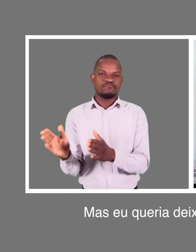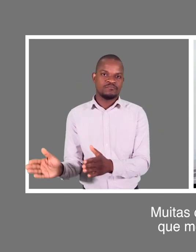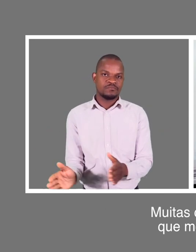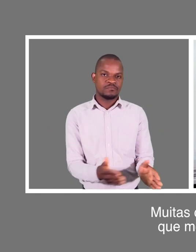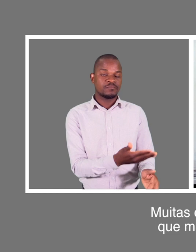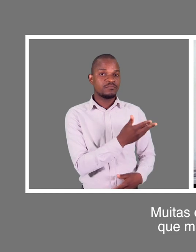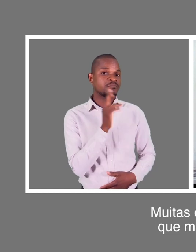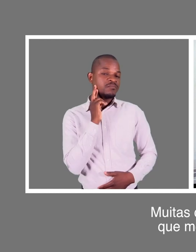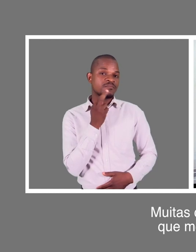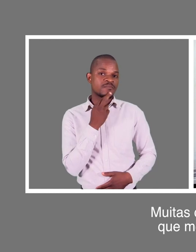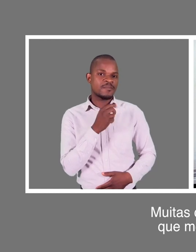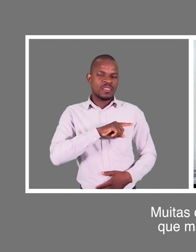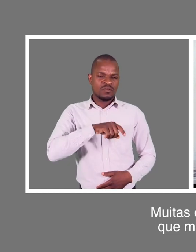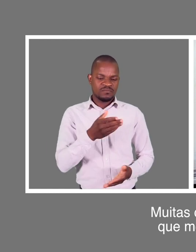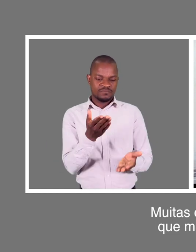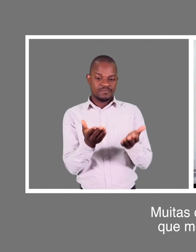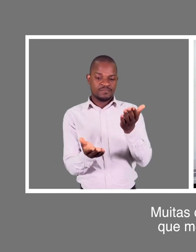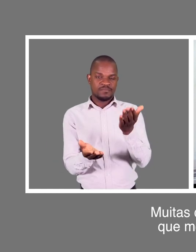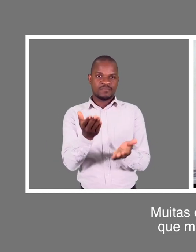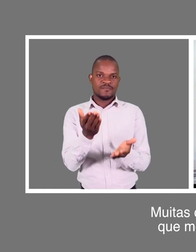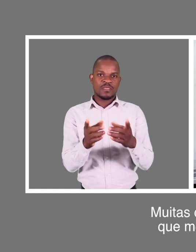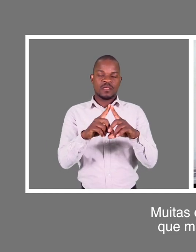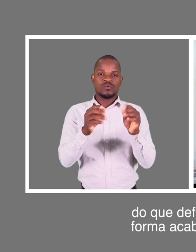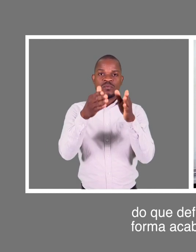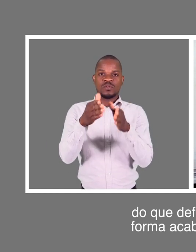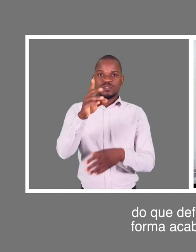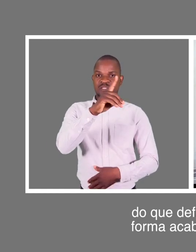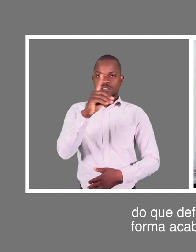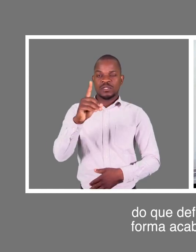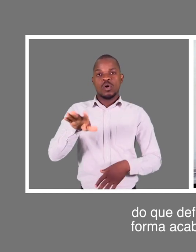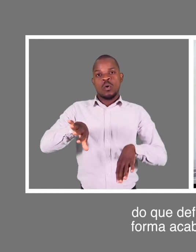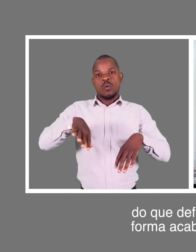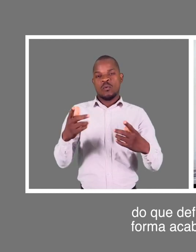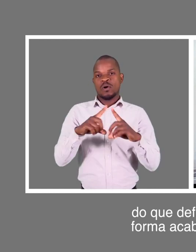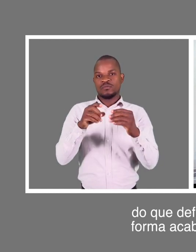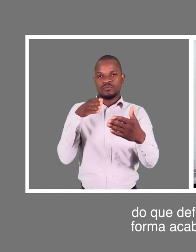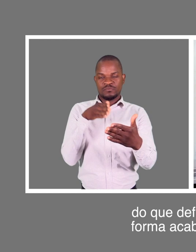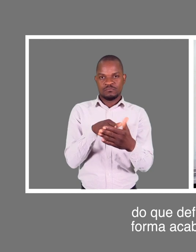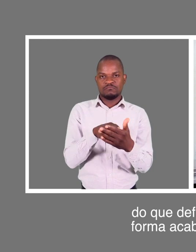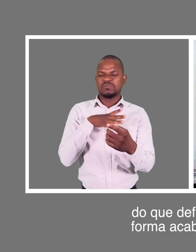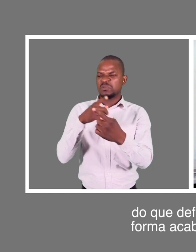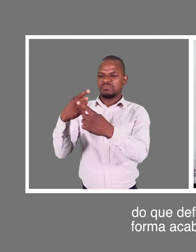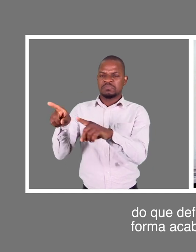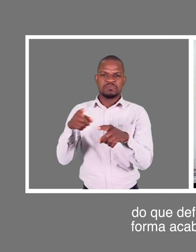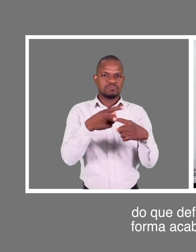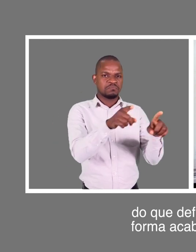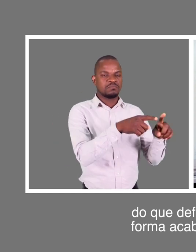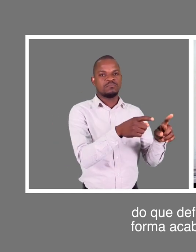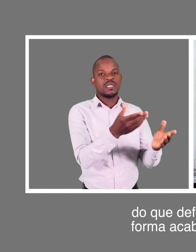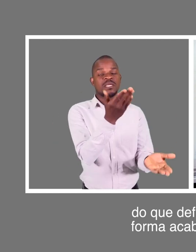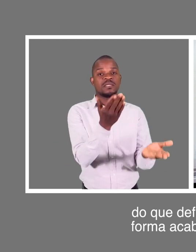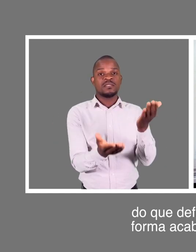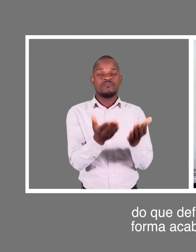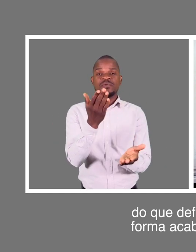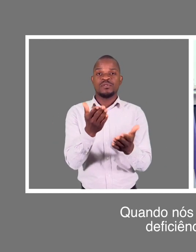perceber. Então, muitas das vezes, eu até prefiro que me chame mesmo de limitado, do que deficiente, porque isso, de uma certa forma, acaba se separando, acaba se